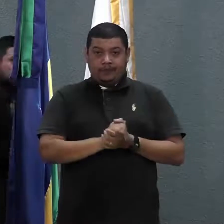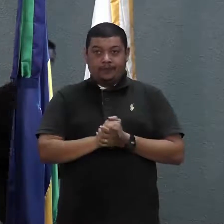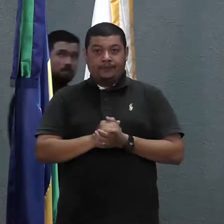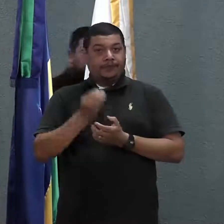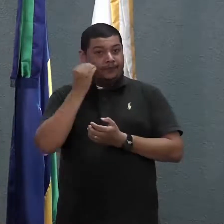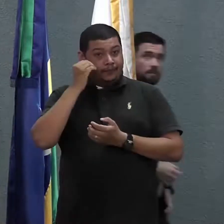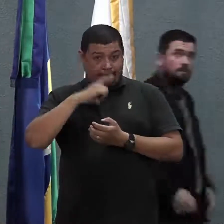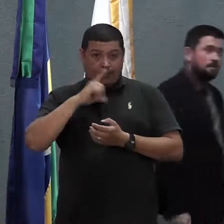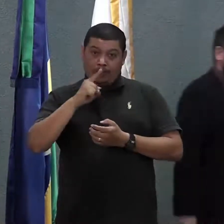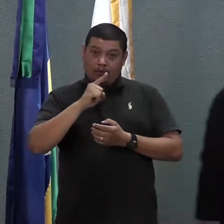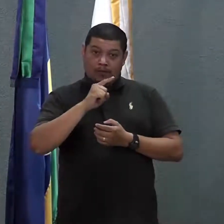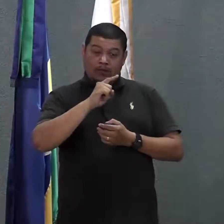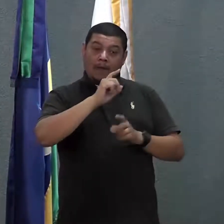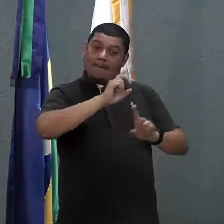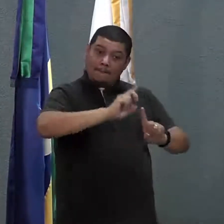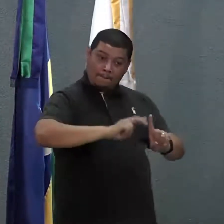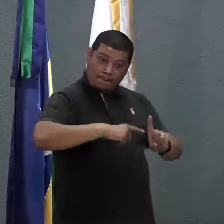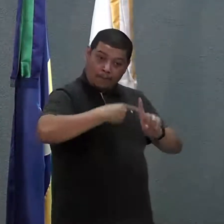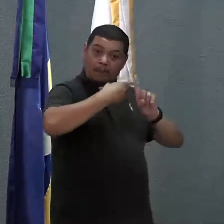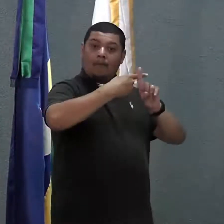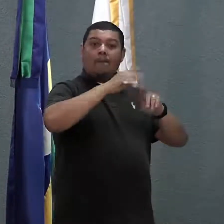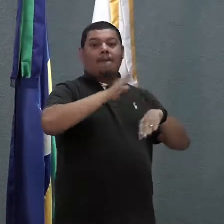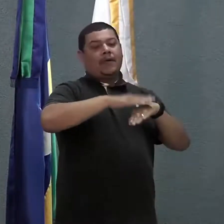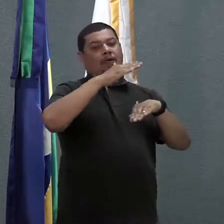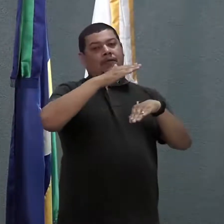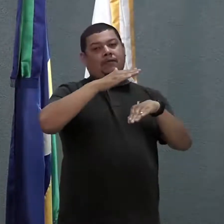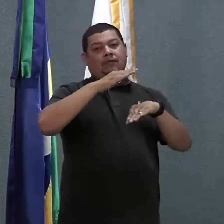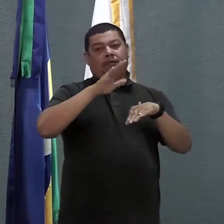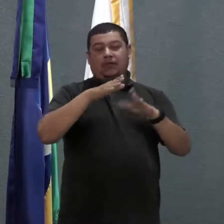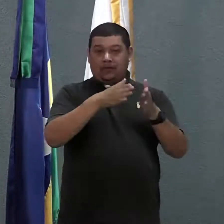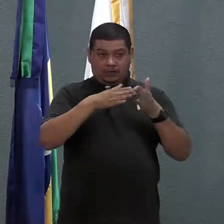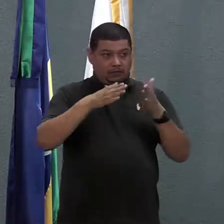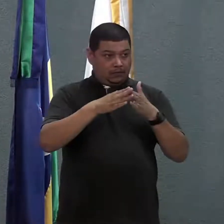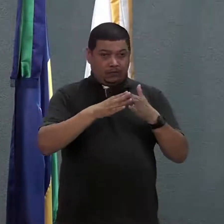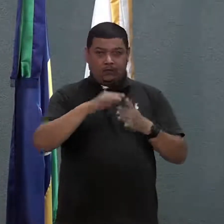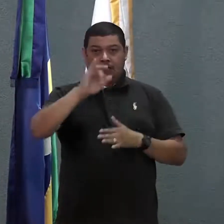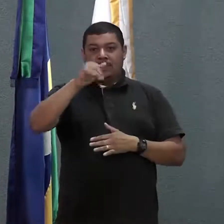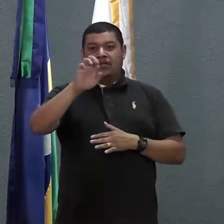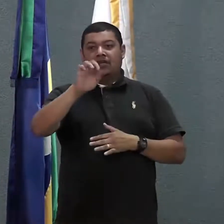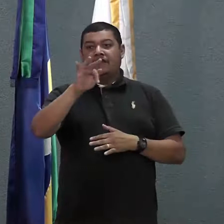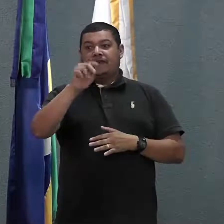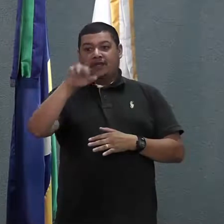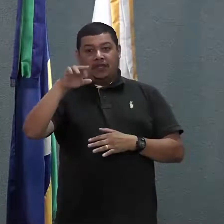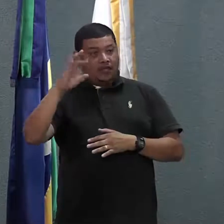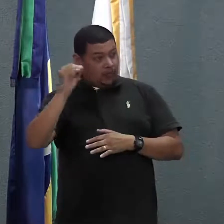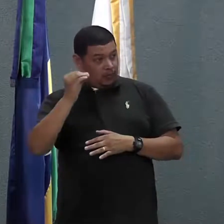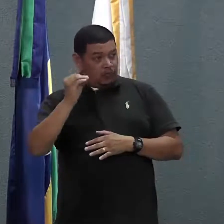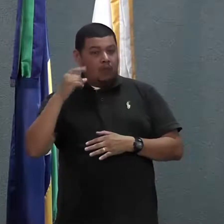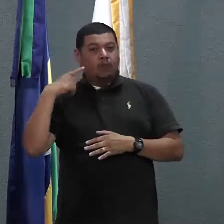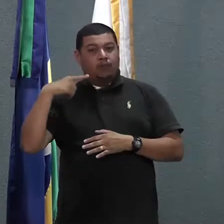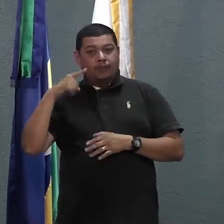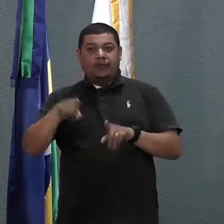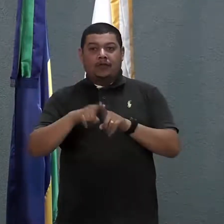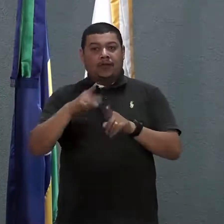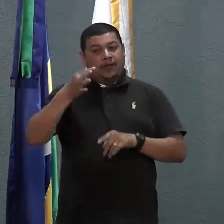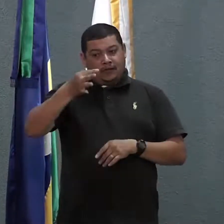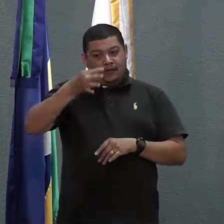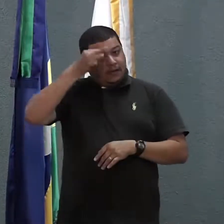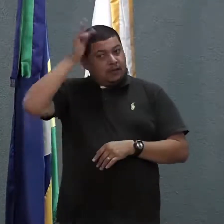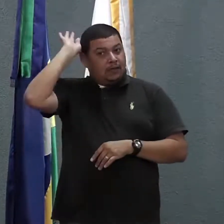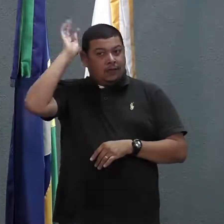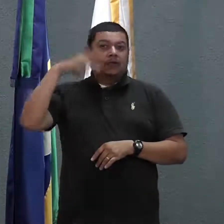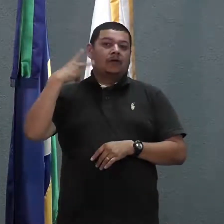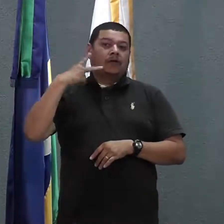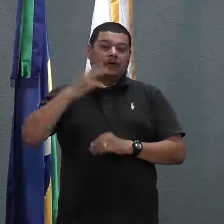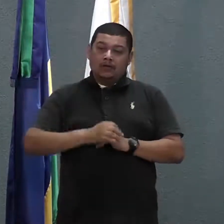se ele pode acrescentar mais alguma coisa nessa emenda. É um pedido do Jefinho, advogado, é um pedido do Toninho de Jesus,